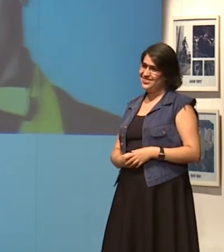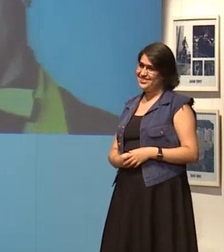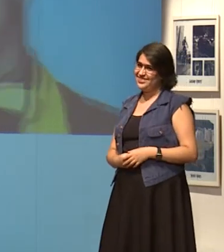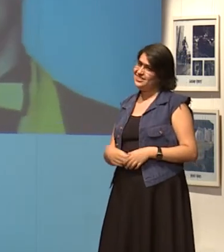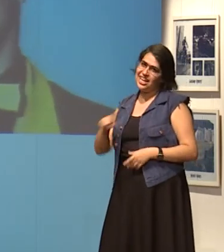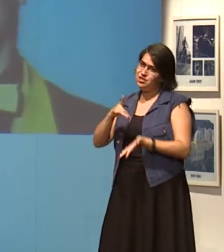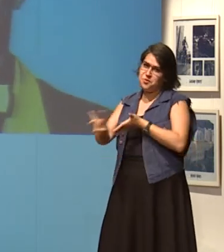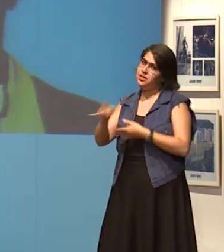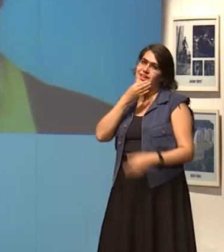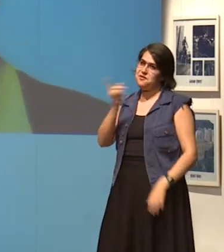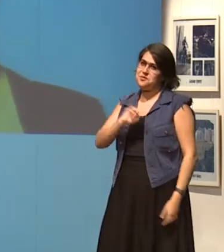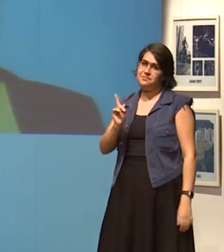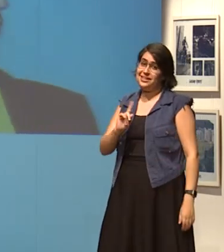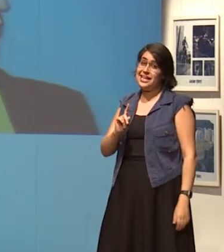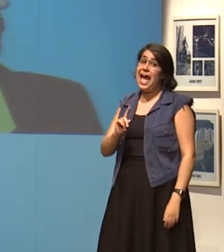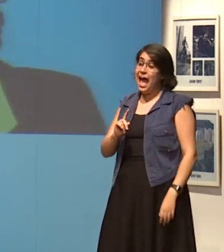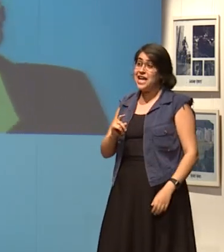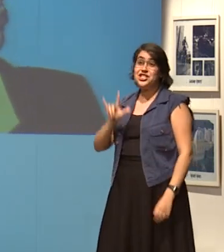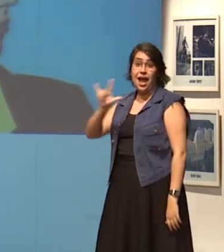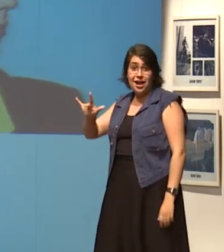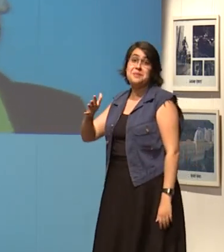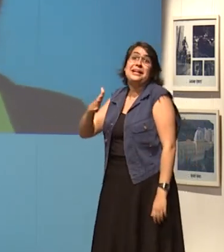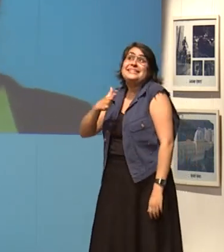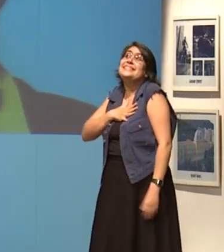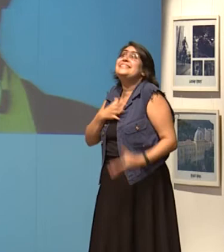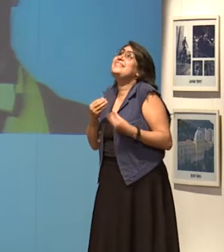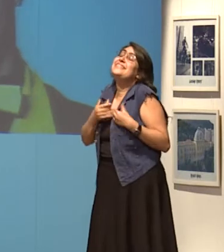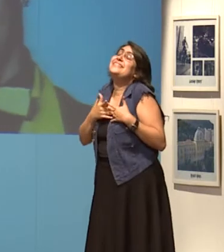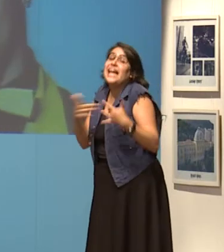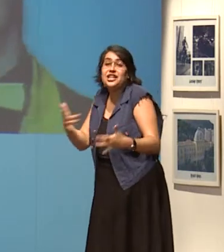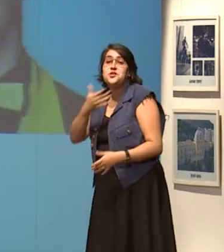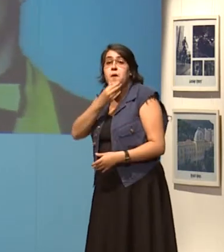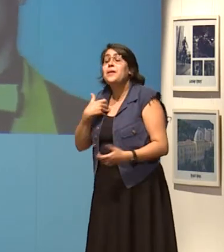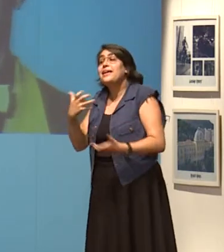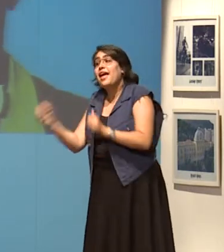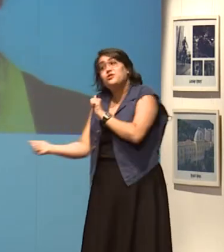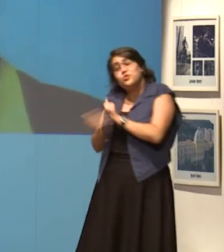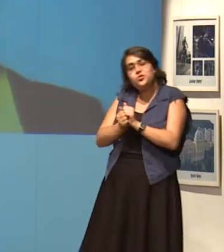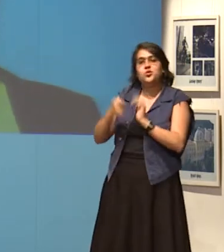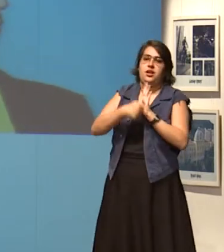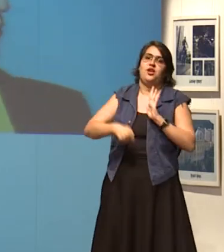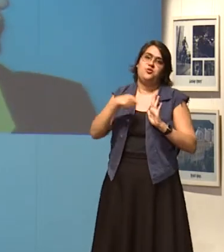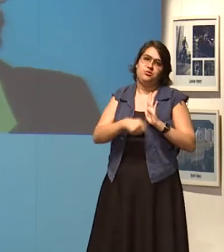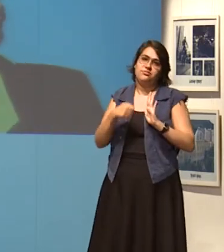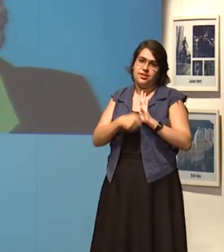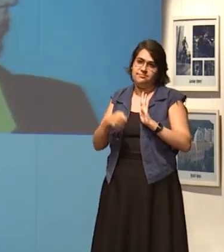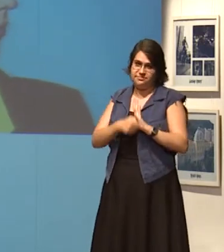Não, né, gente? A gente não odeia homens. Nós amamos. Nós queremos que eles estejam